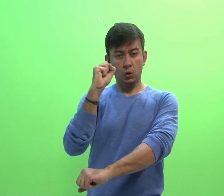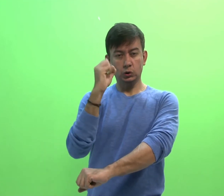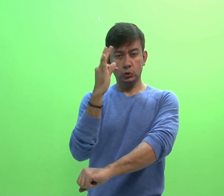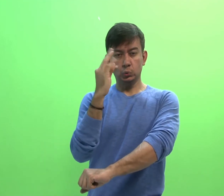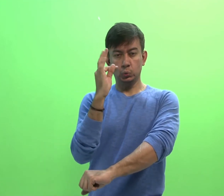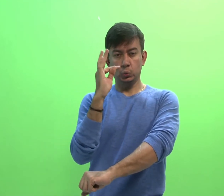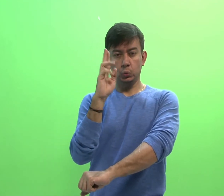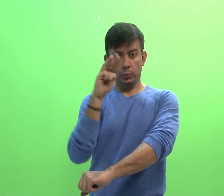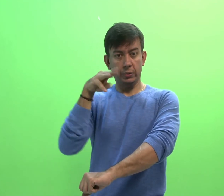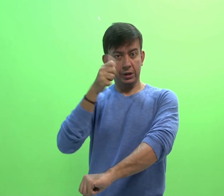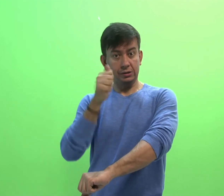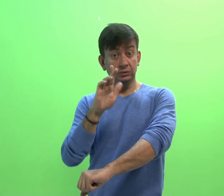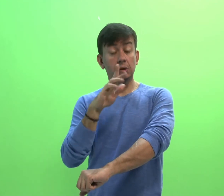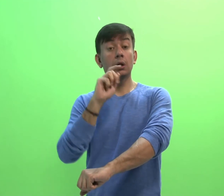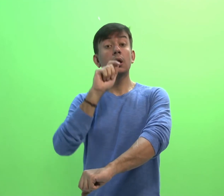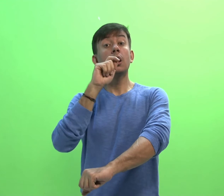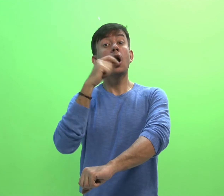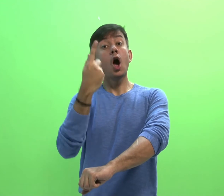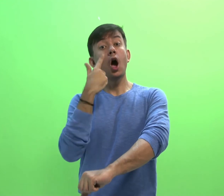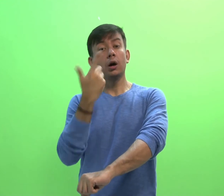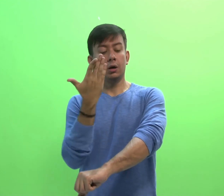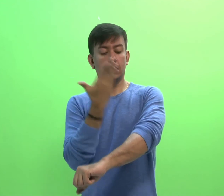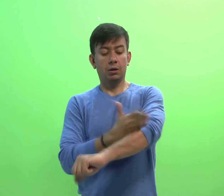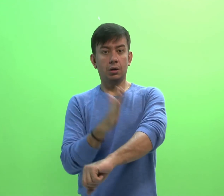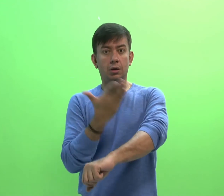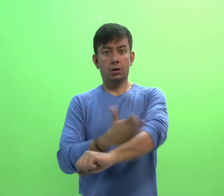Costume, acostumar, treinar.